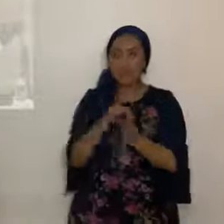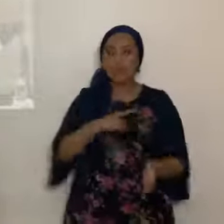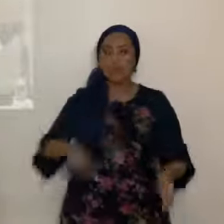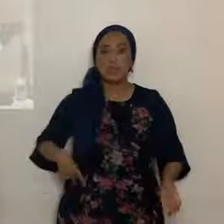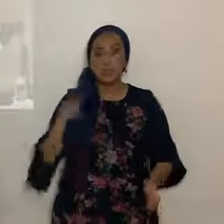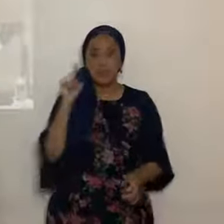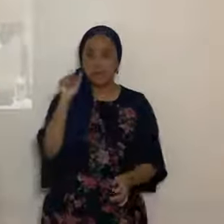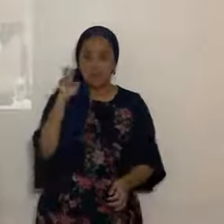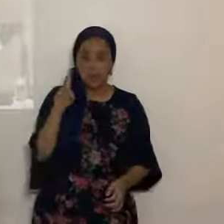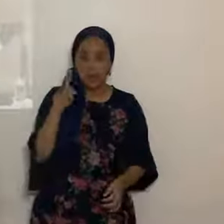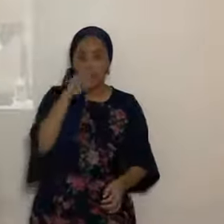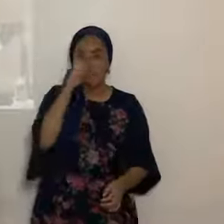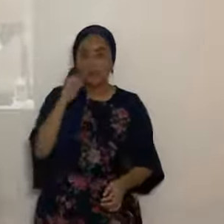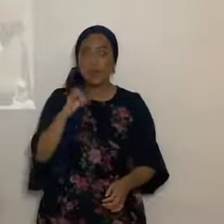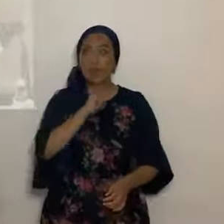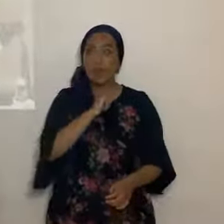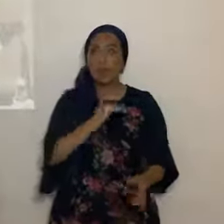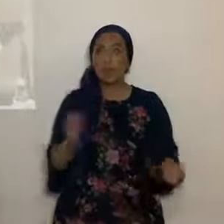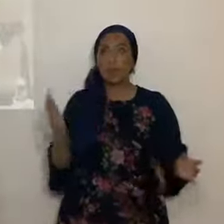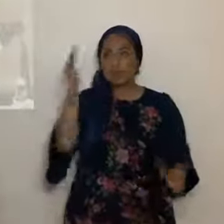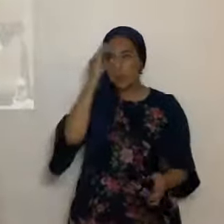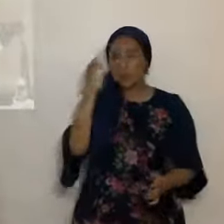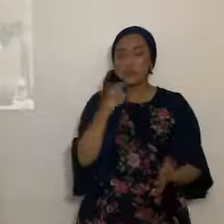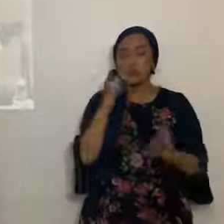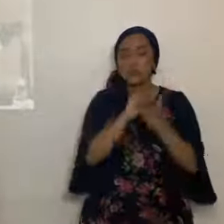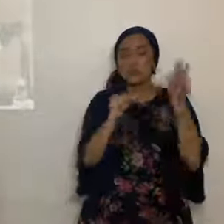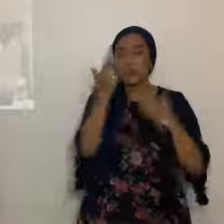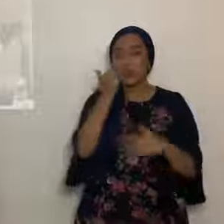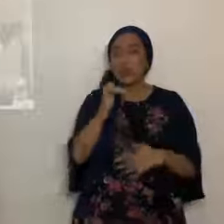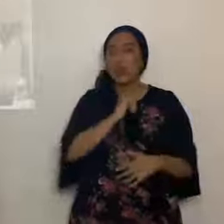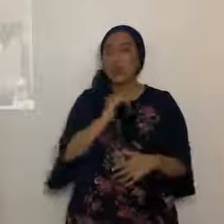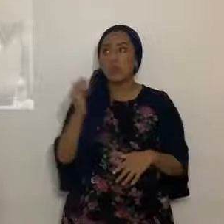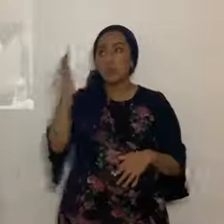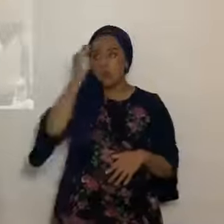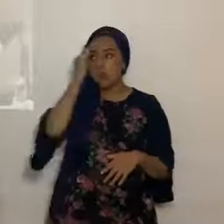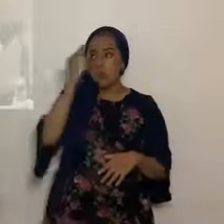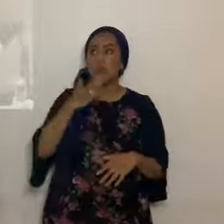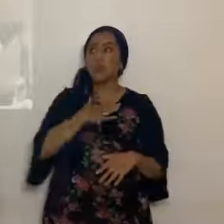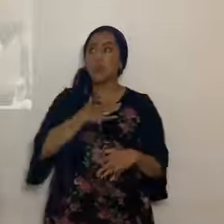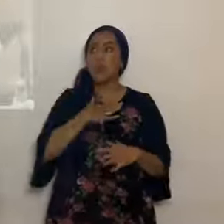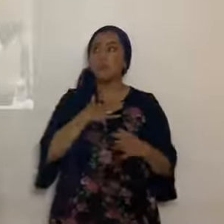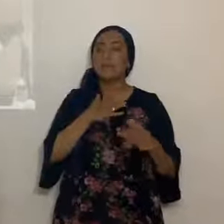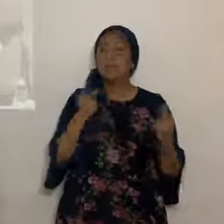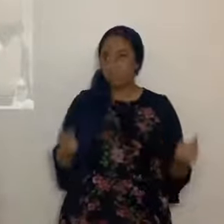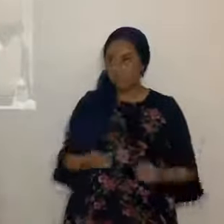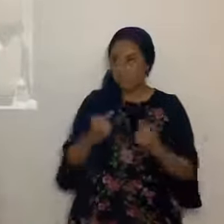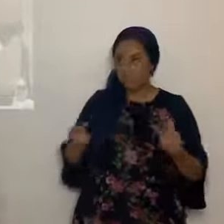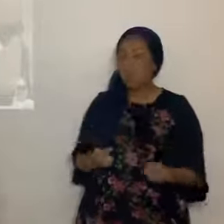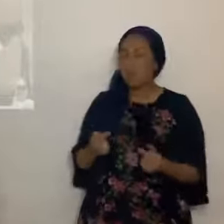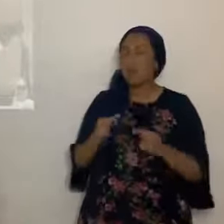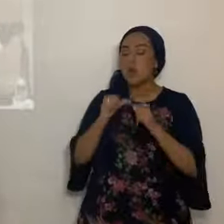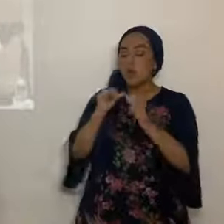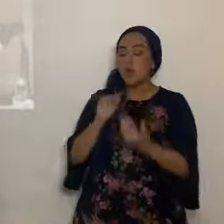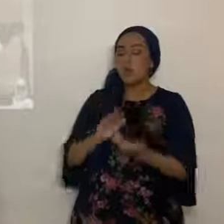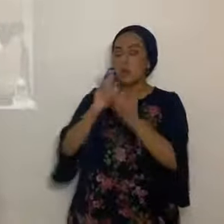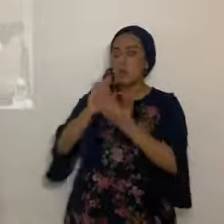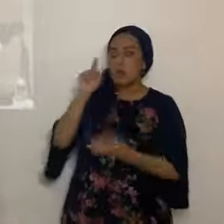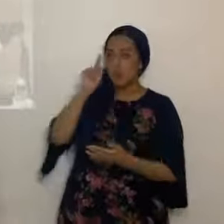David. Porque yo reconozco, dice el verso 3, mis rebeliones y mi pecado está siempre delante de